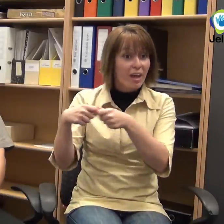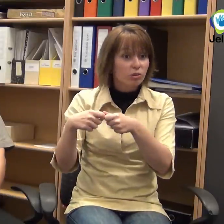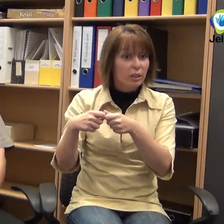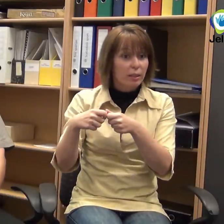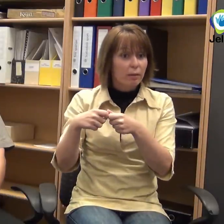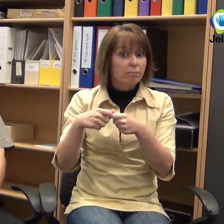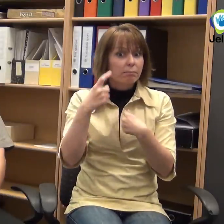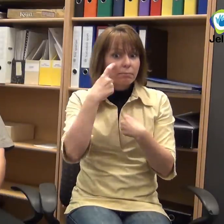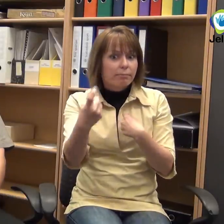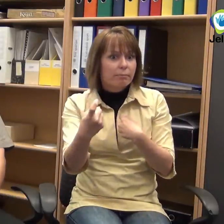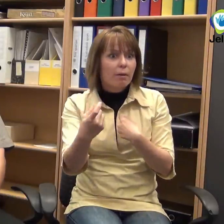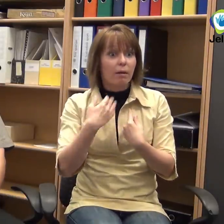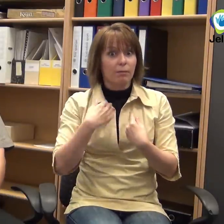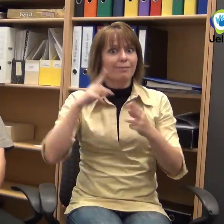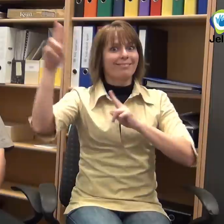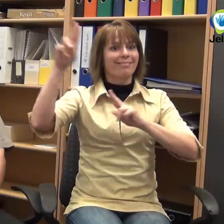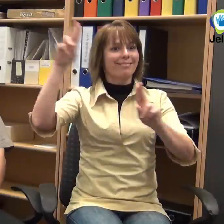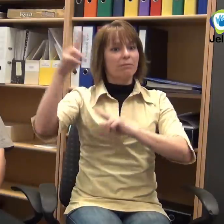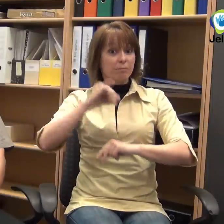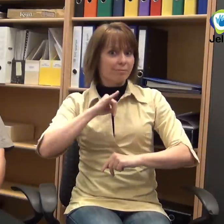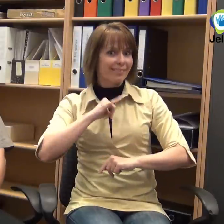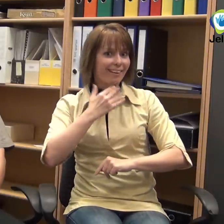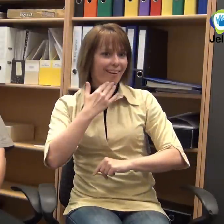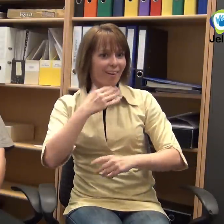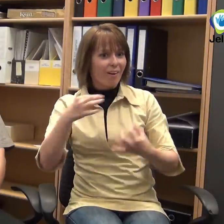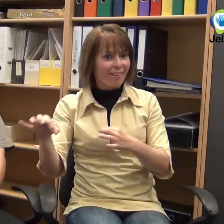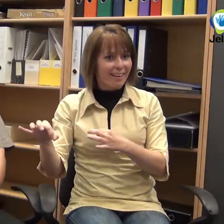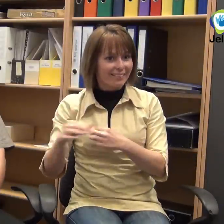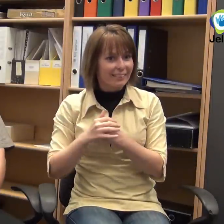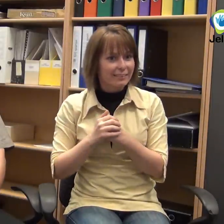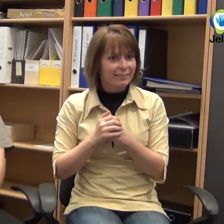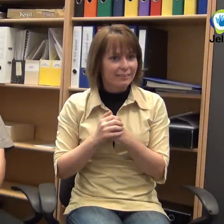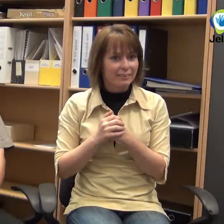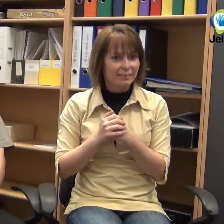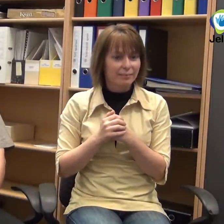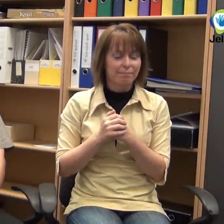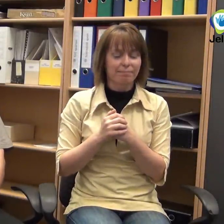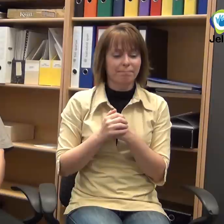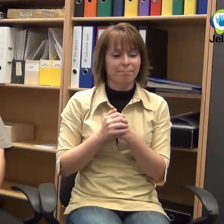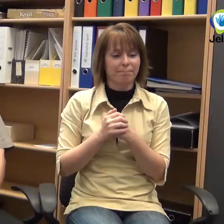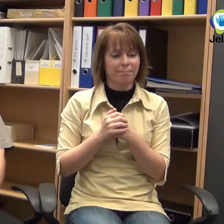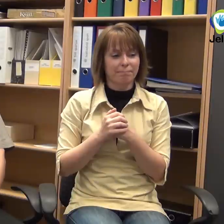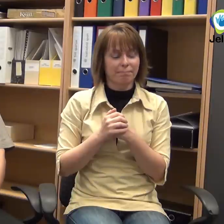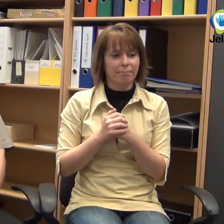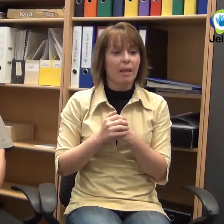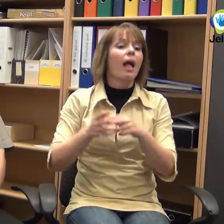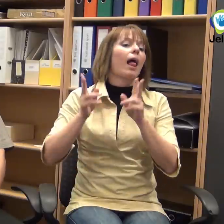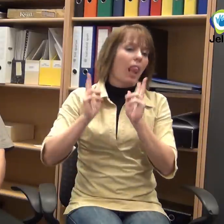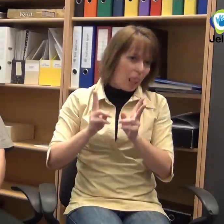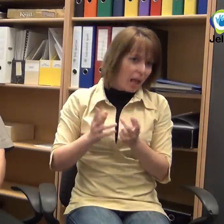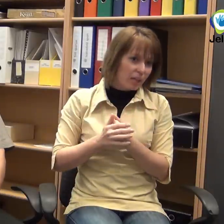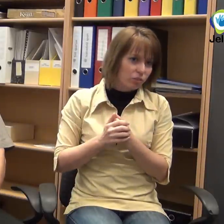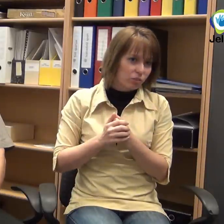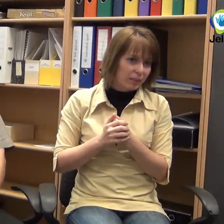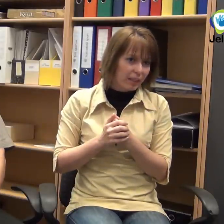szövetség bejelentkezett, hogy esetleg ők is érdeklődnek a megrendezés iránt. Lehetséges az,